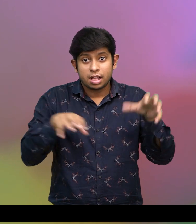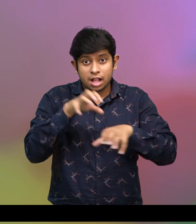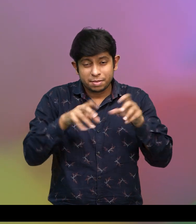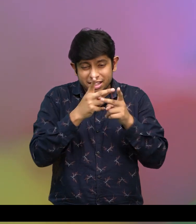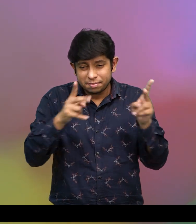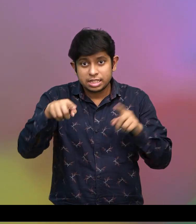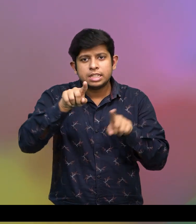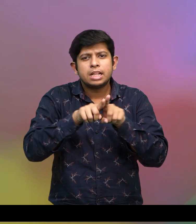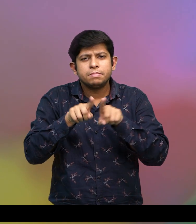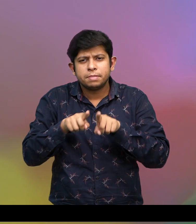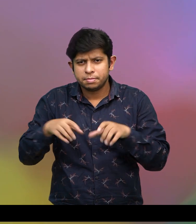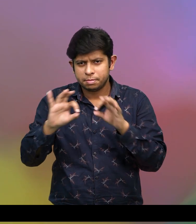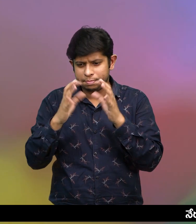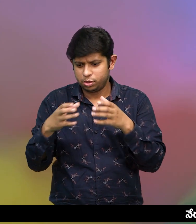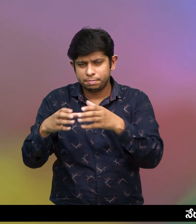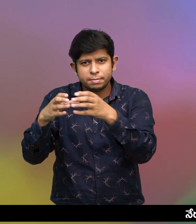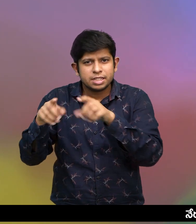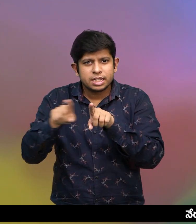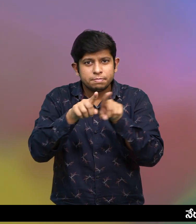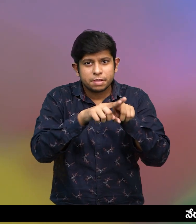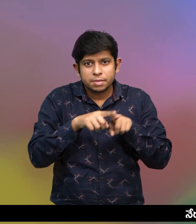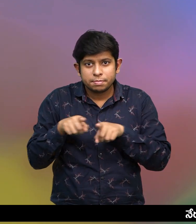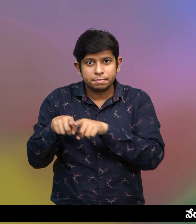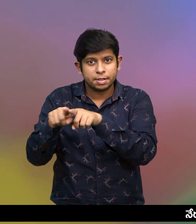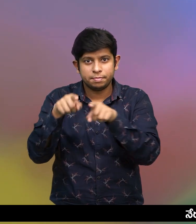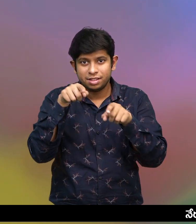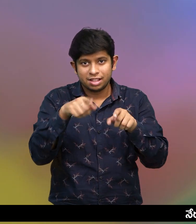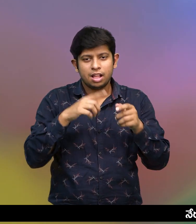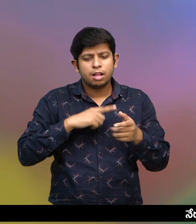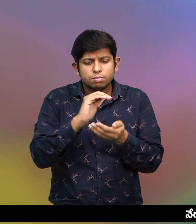4 క్షీరదాలు నేరుగా పిల్లలకు జన్మనిస్తాయి.